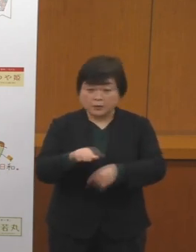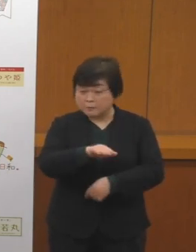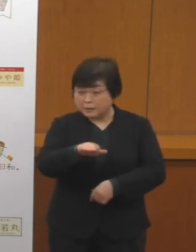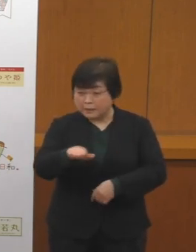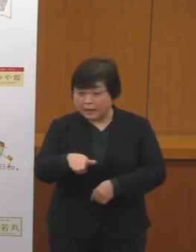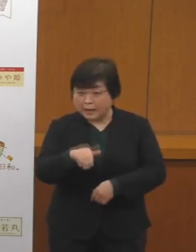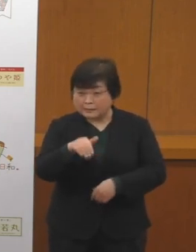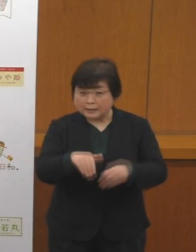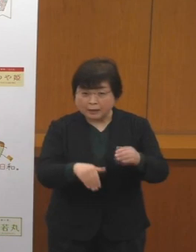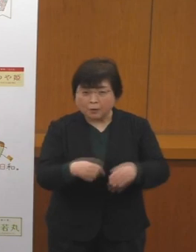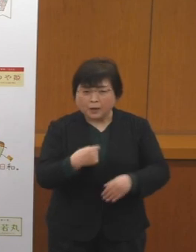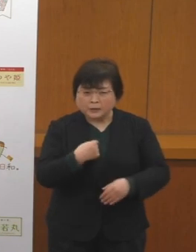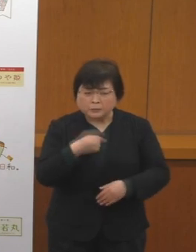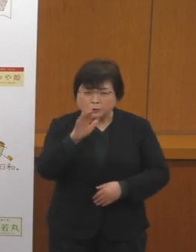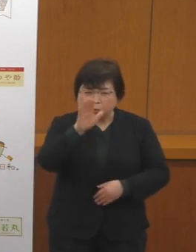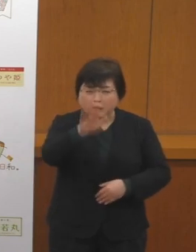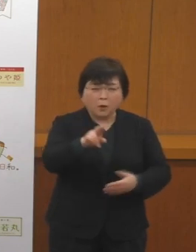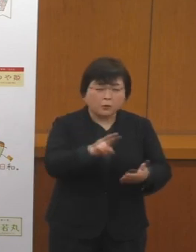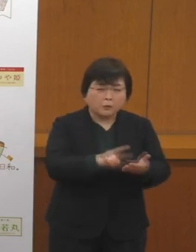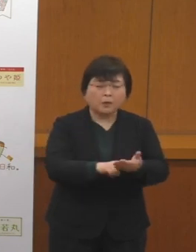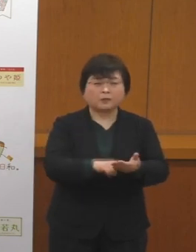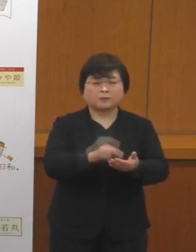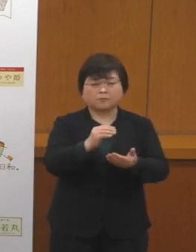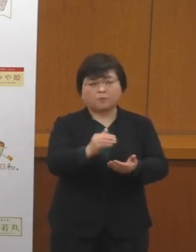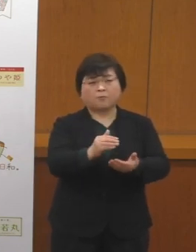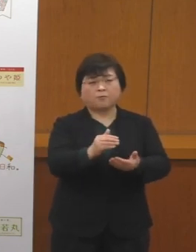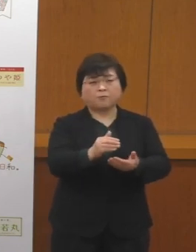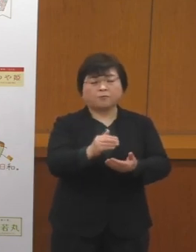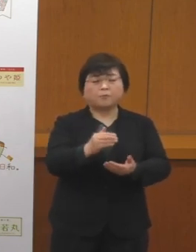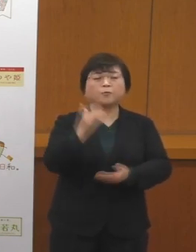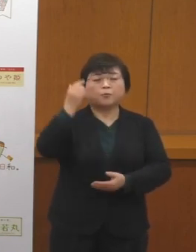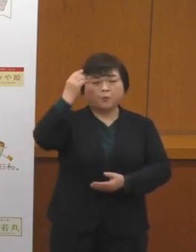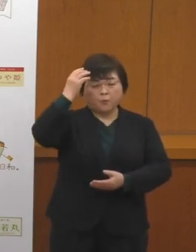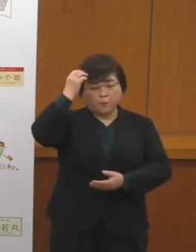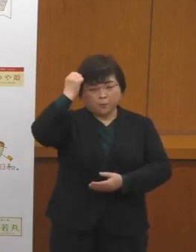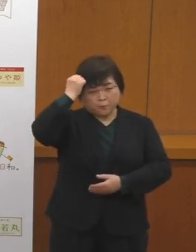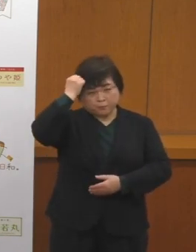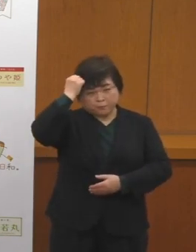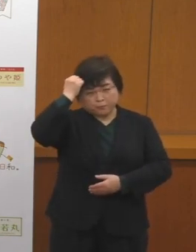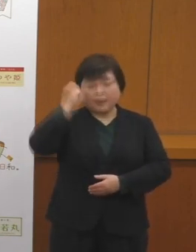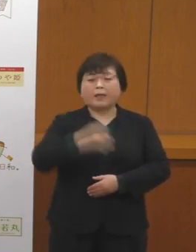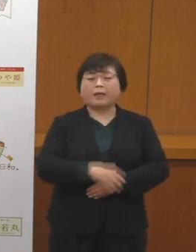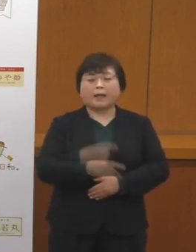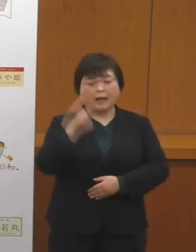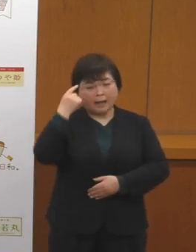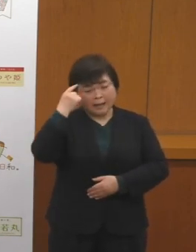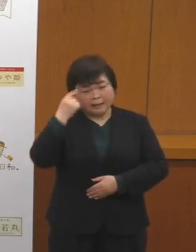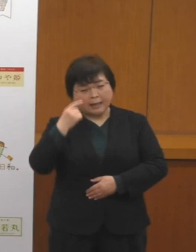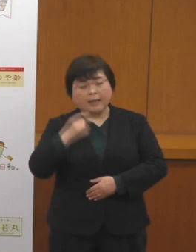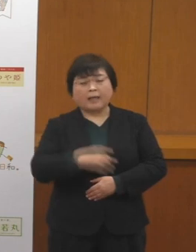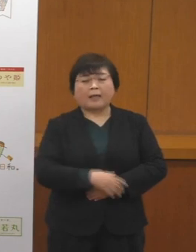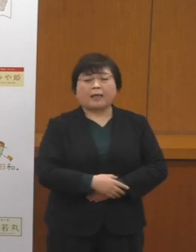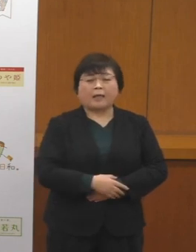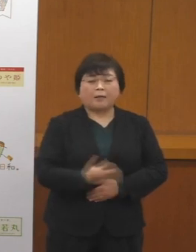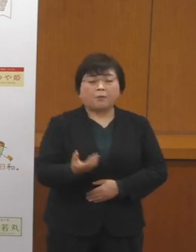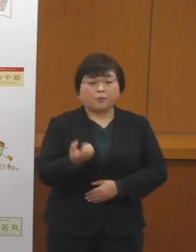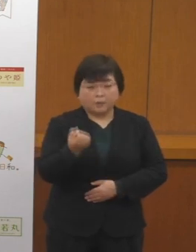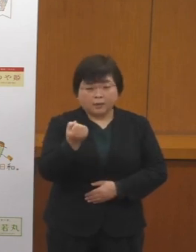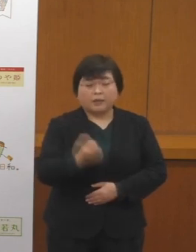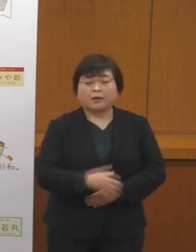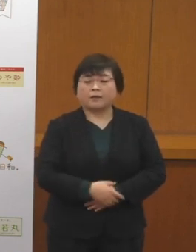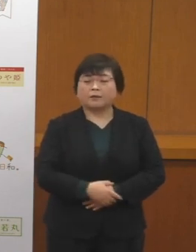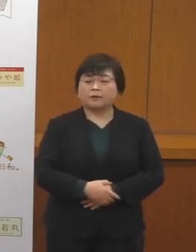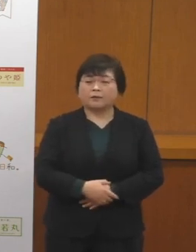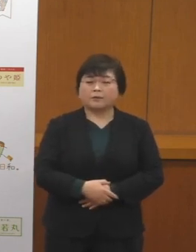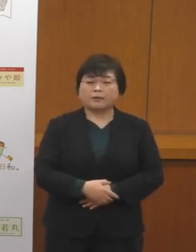選挙は自分の未来を決めるものだという認識に立ってですねそういう意識をお持ちになっ